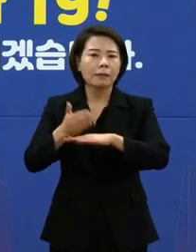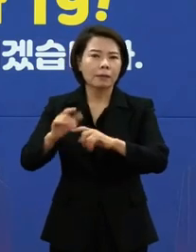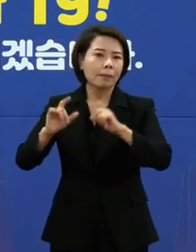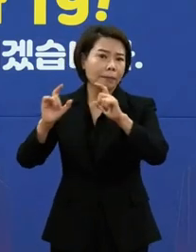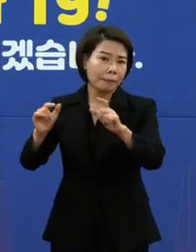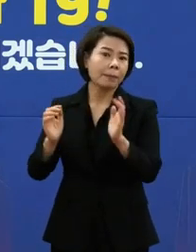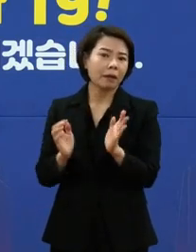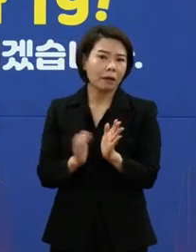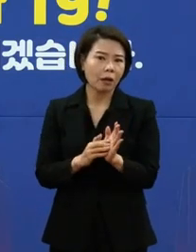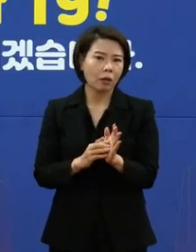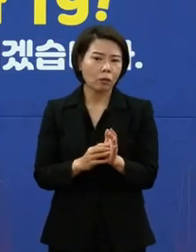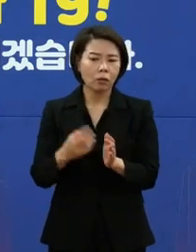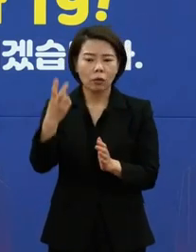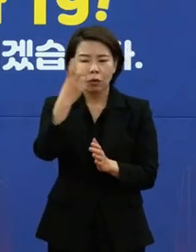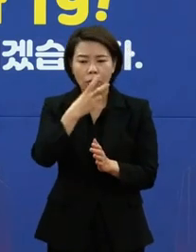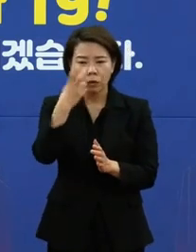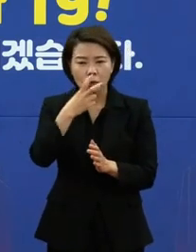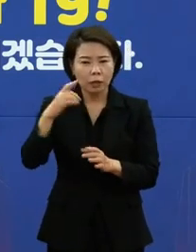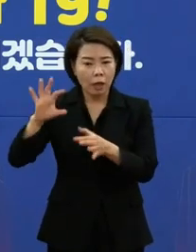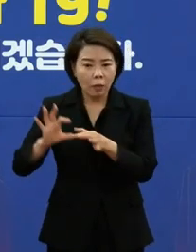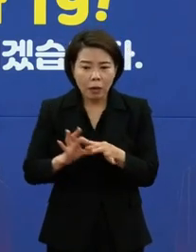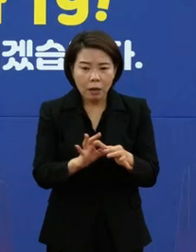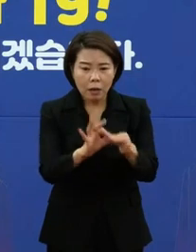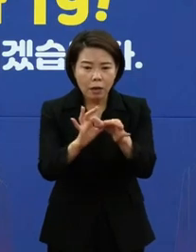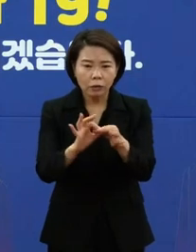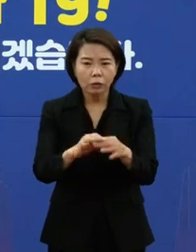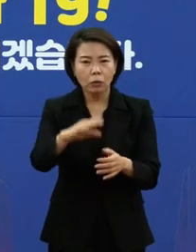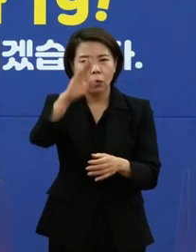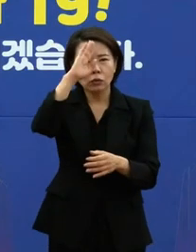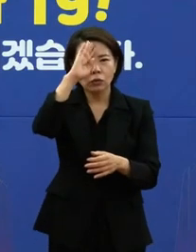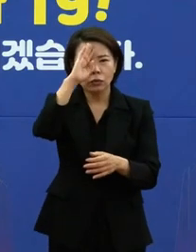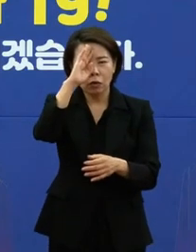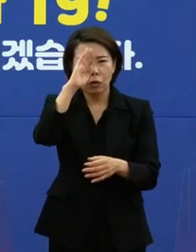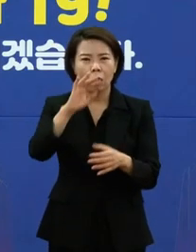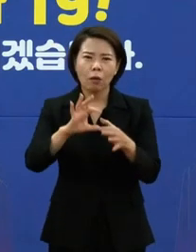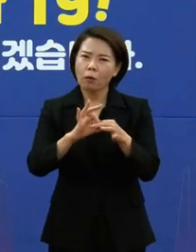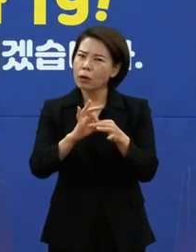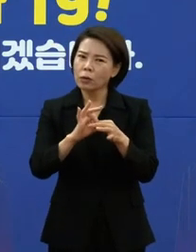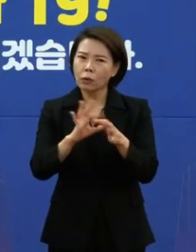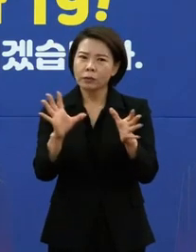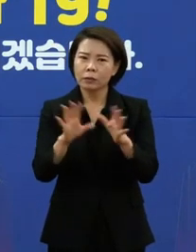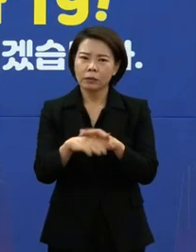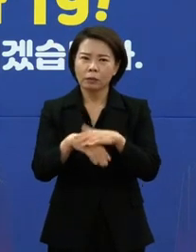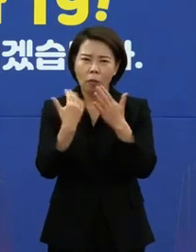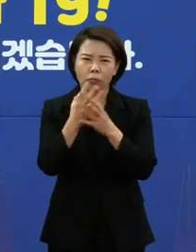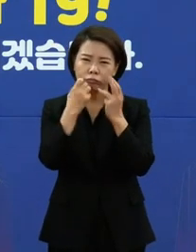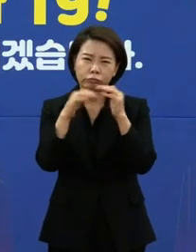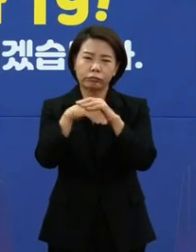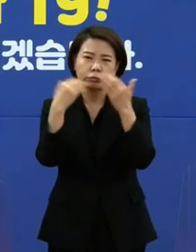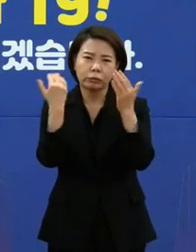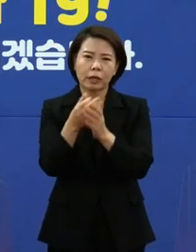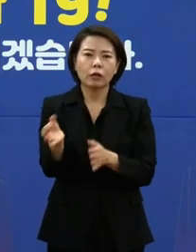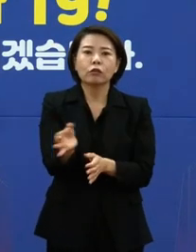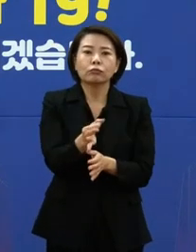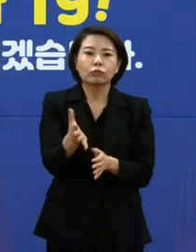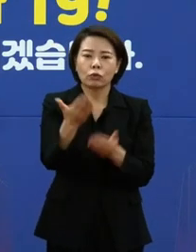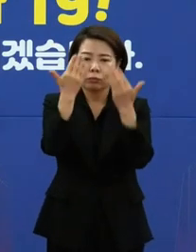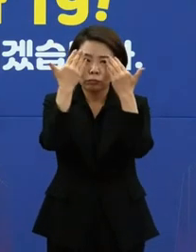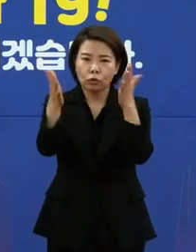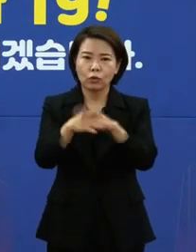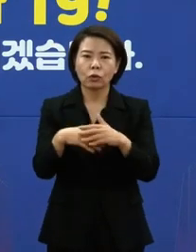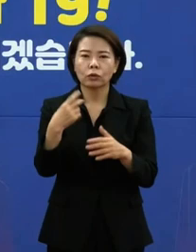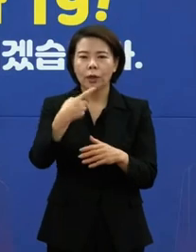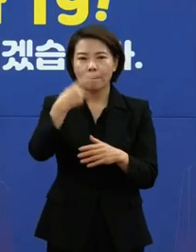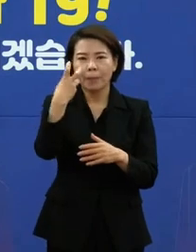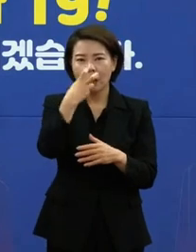표하고 역학적 연관성이나 증상 유무에 관계없이 누구나 무료로 코로나19